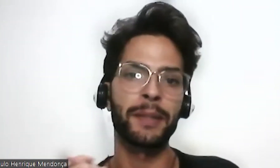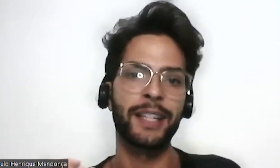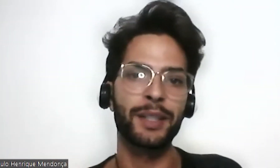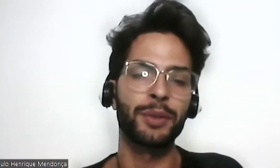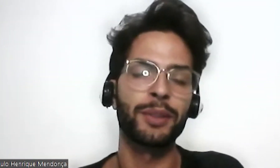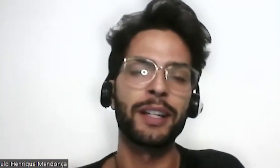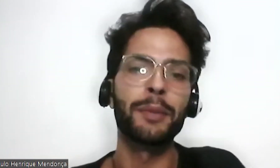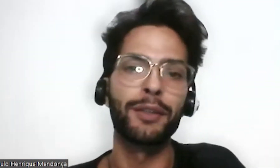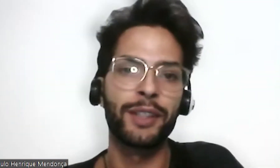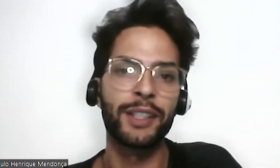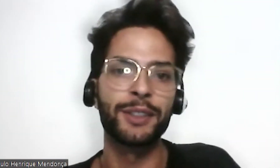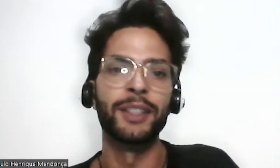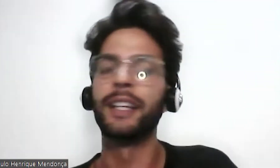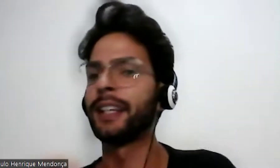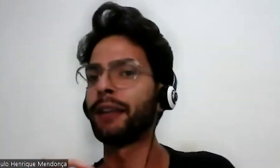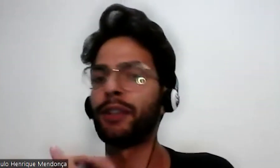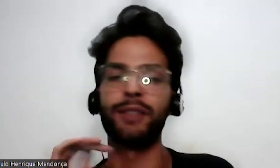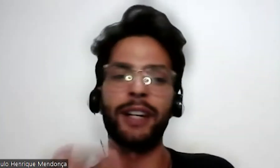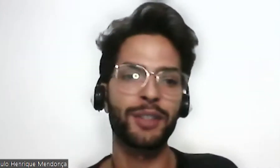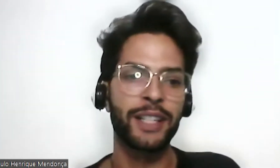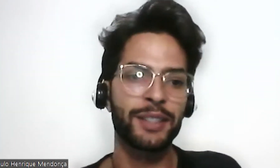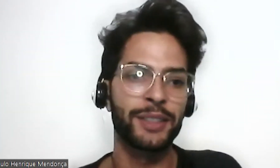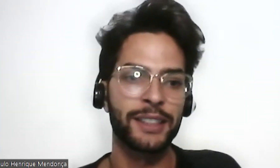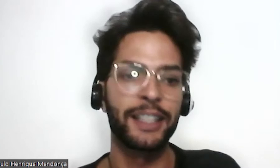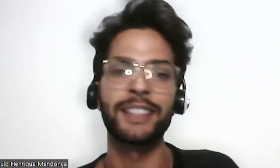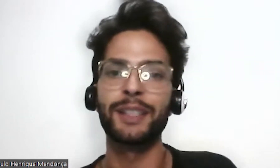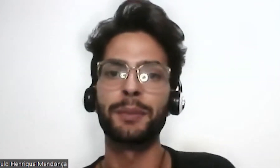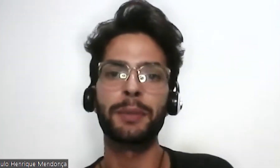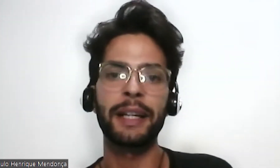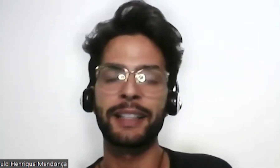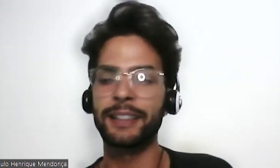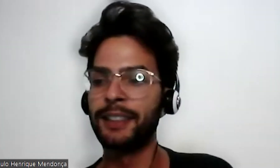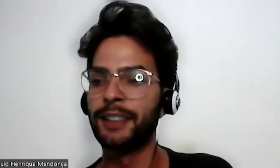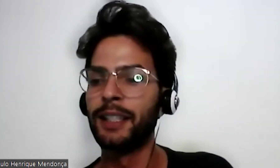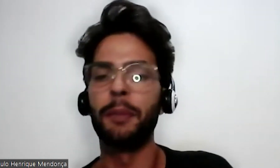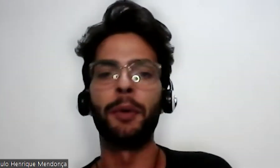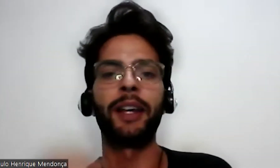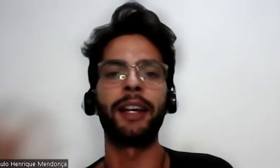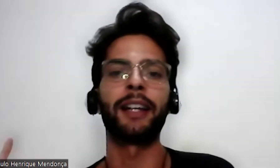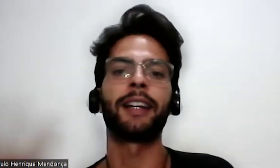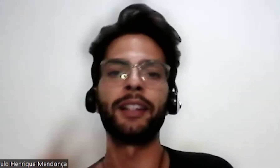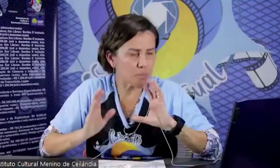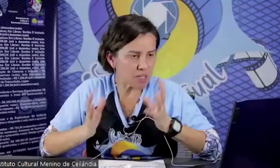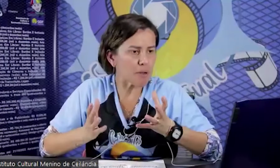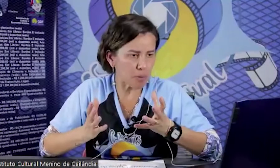que é surda o meu vídeo e ela fez várias correções e achei isso muito bacana, porque Então, ela domina bem o